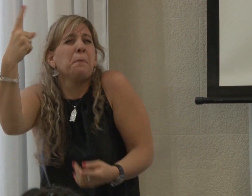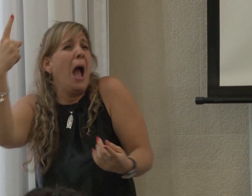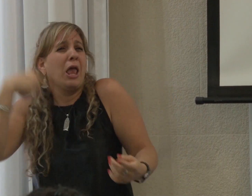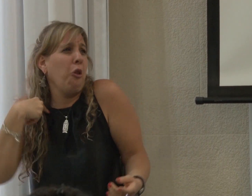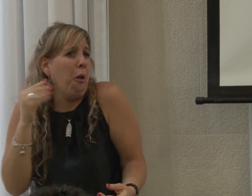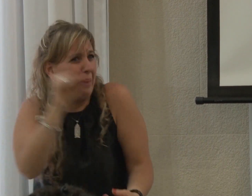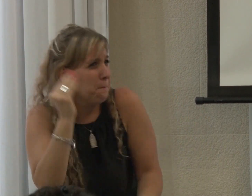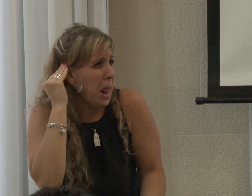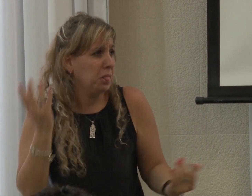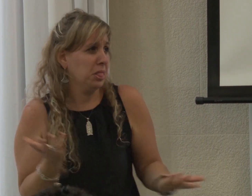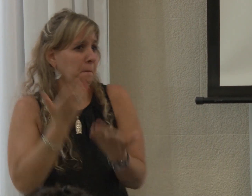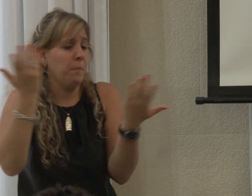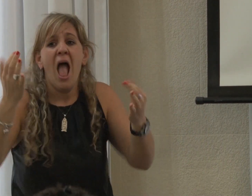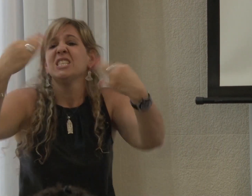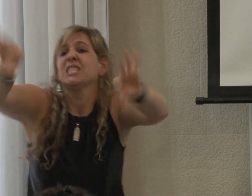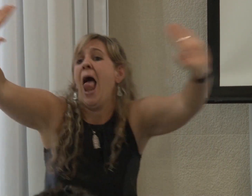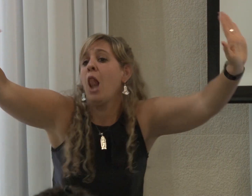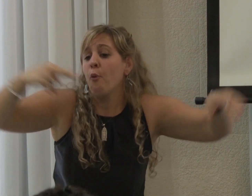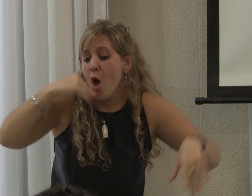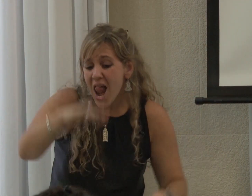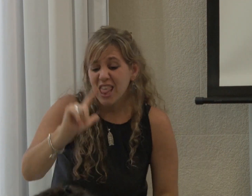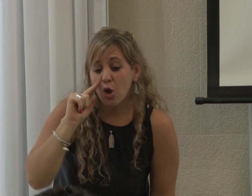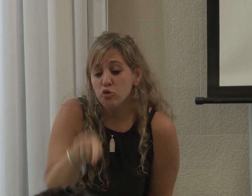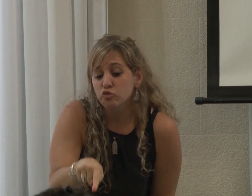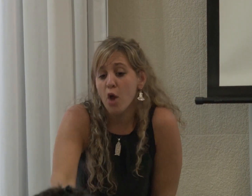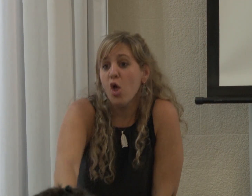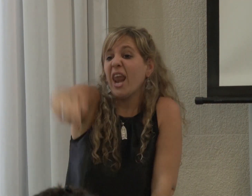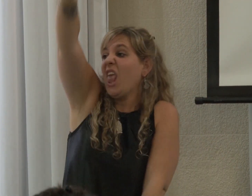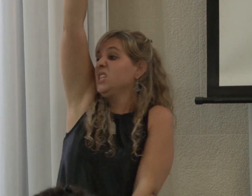dicen, decime, y los chicos no pueden expresarse, se sienten que no pueden con